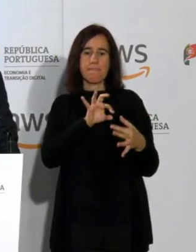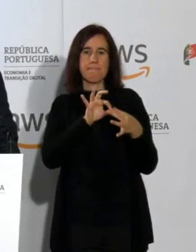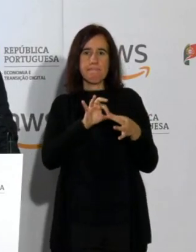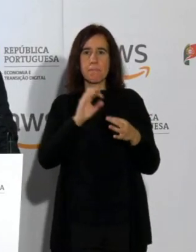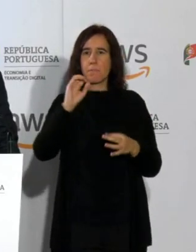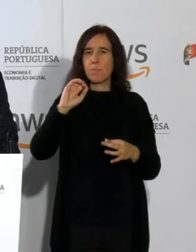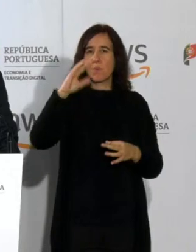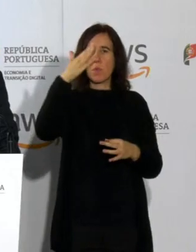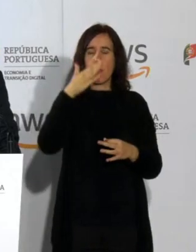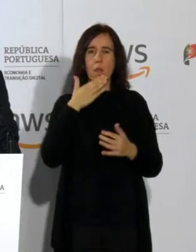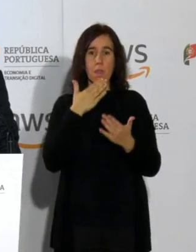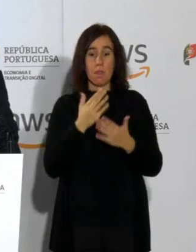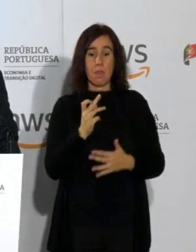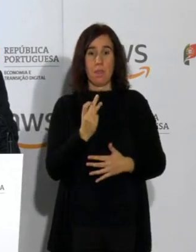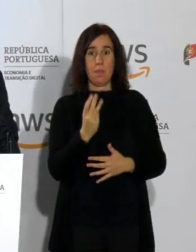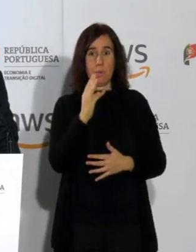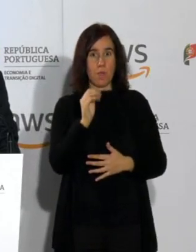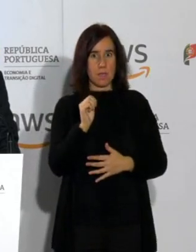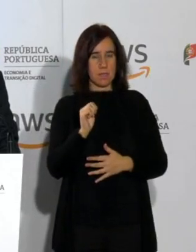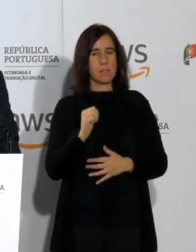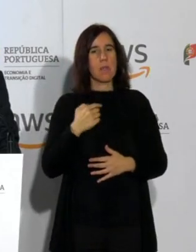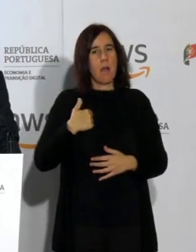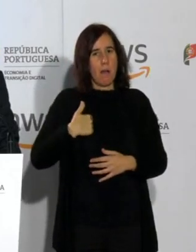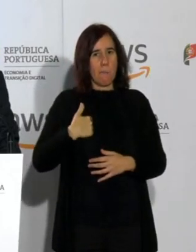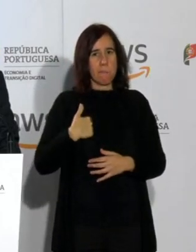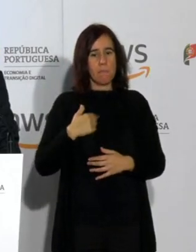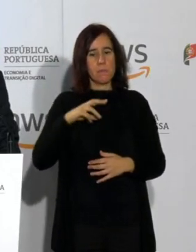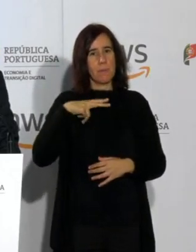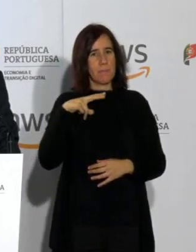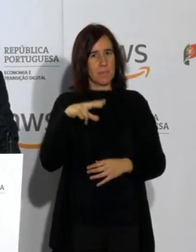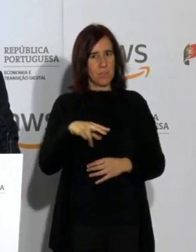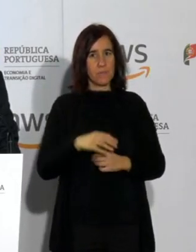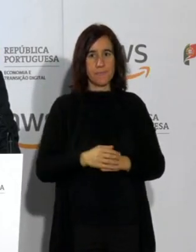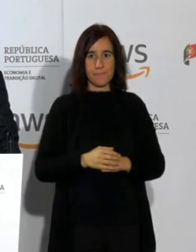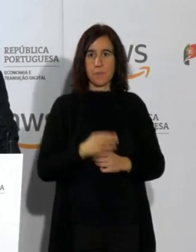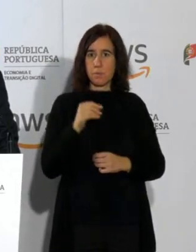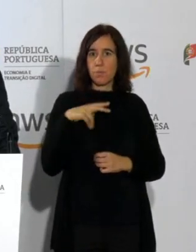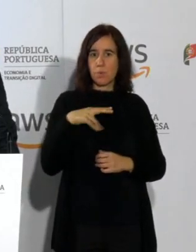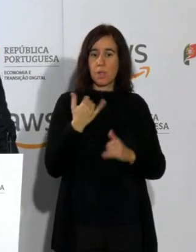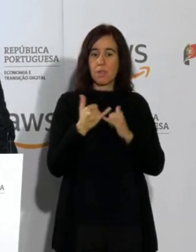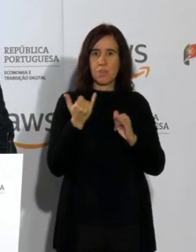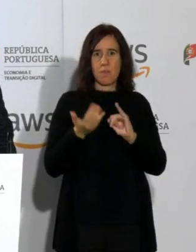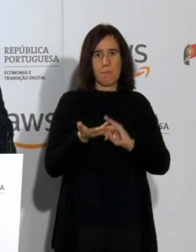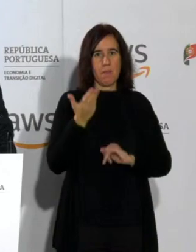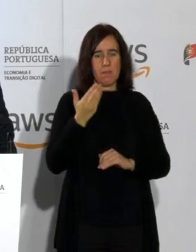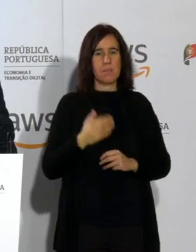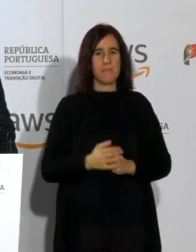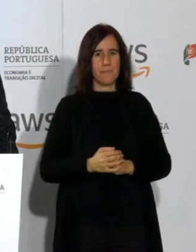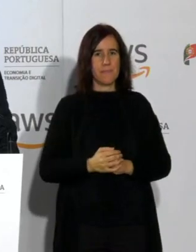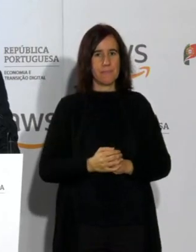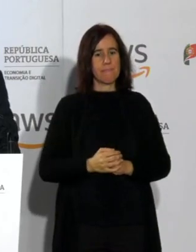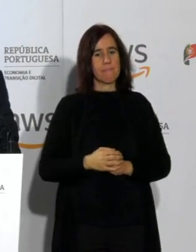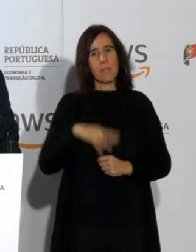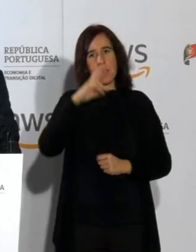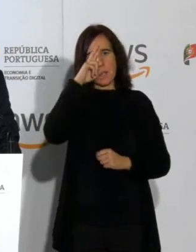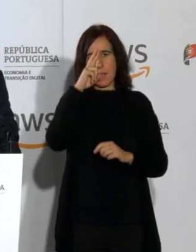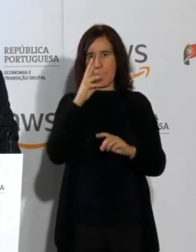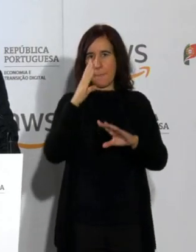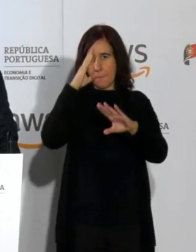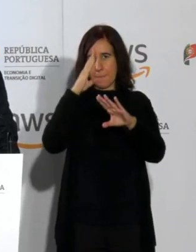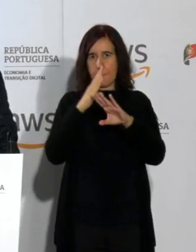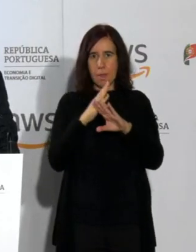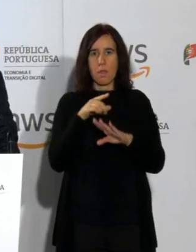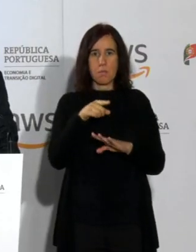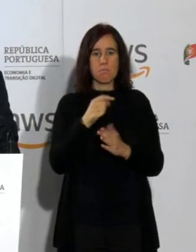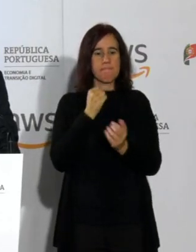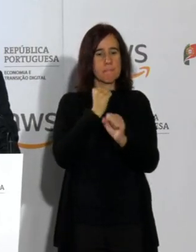prioridade para a AWS e sabemos também para o país, para um Portugal mais digital. Estamos empenhados em dar continuidade ao